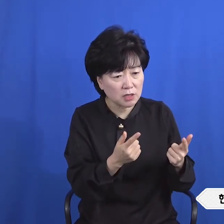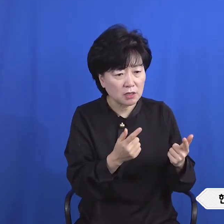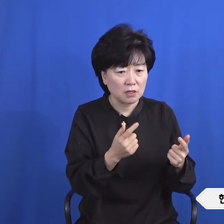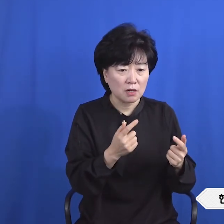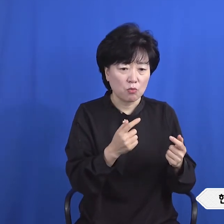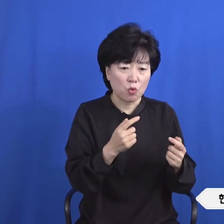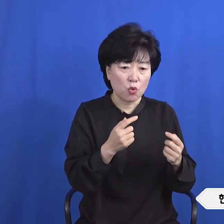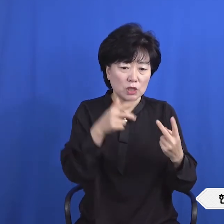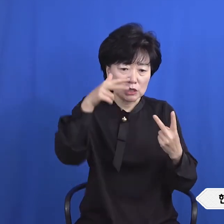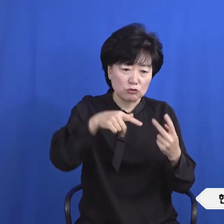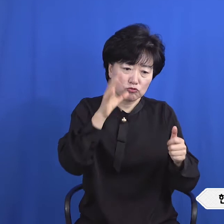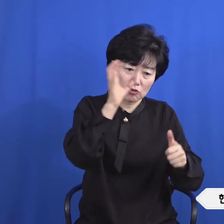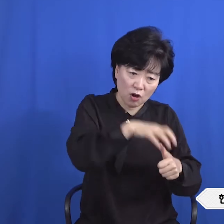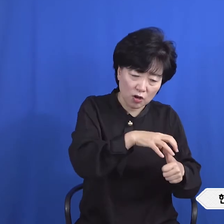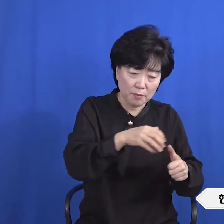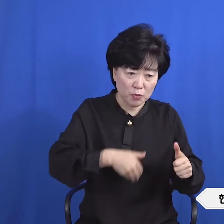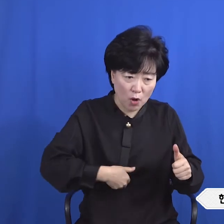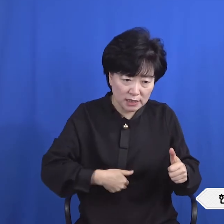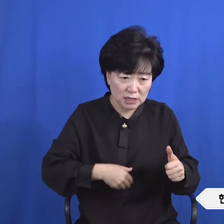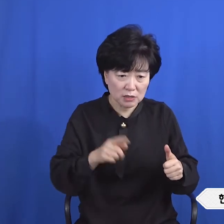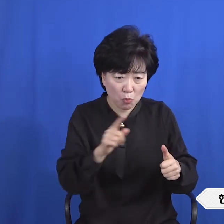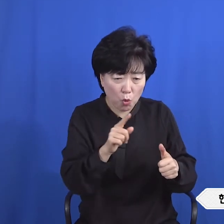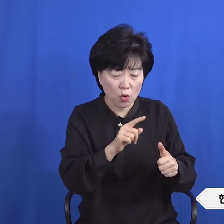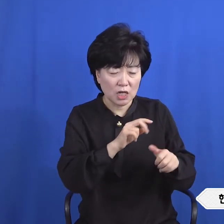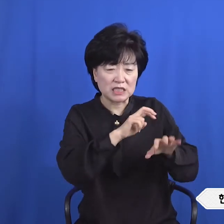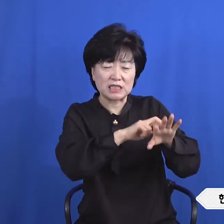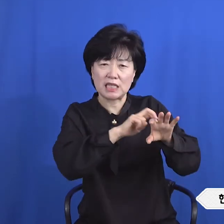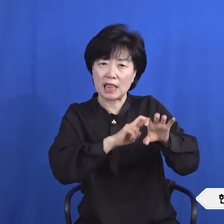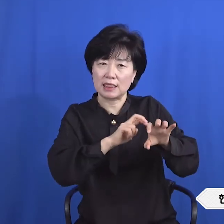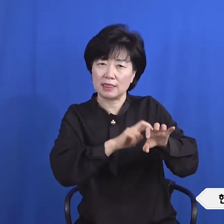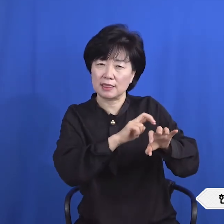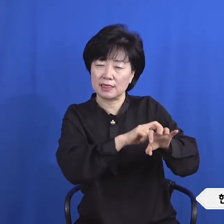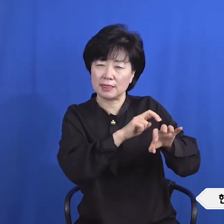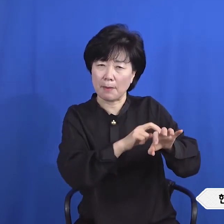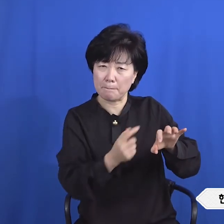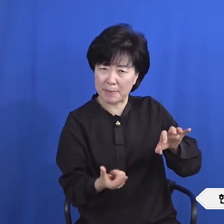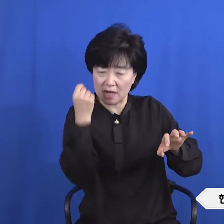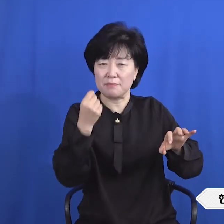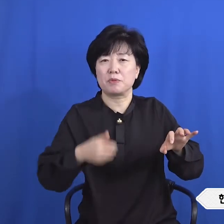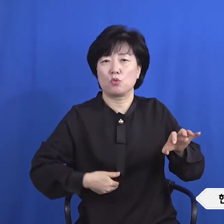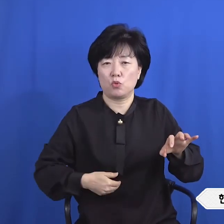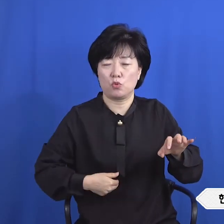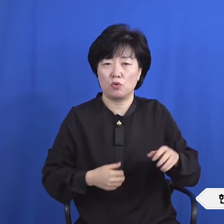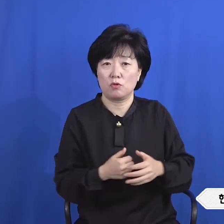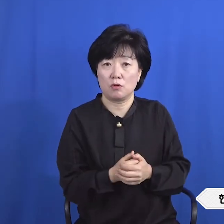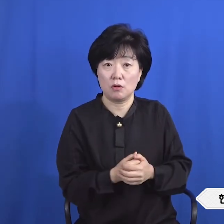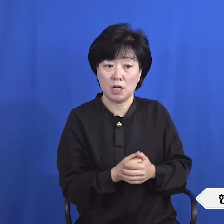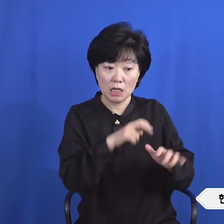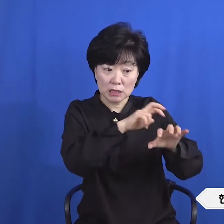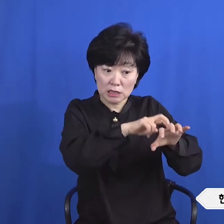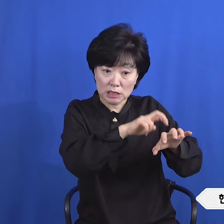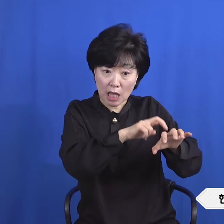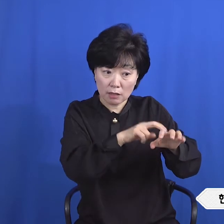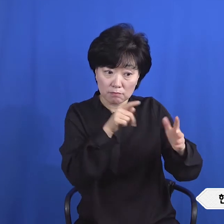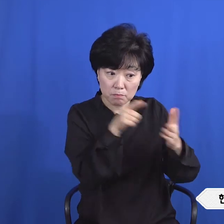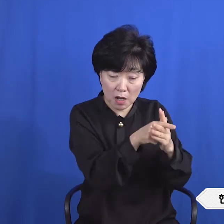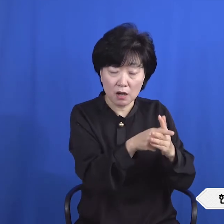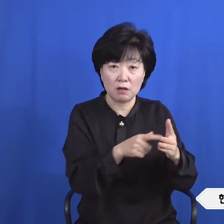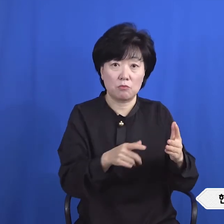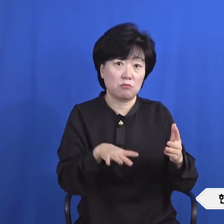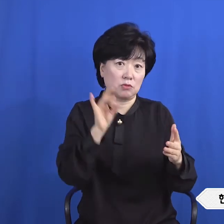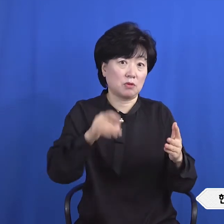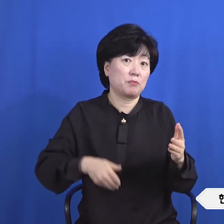감염인지 자가격리 대상자인지 진단을 신속 정확하게 해야 하지 않습니까? 진단이